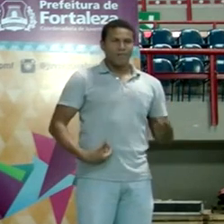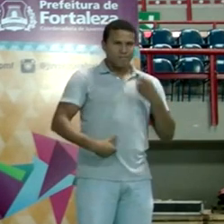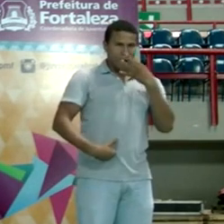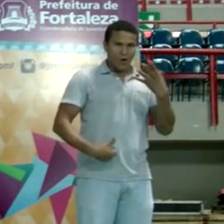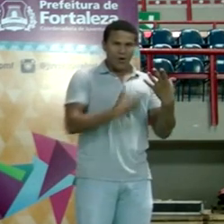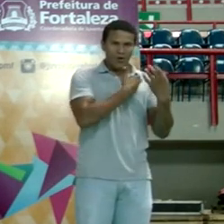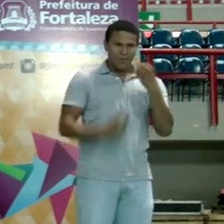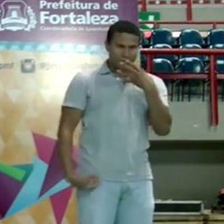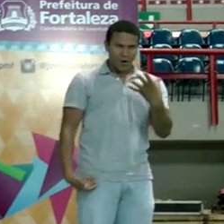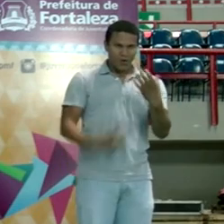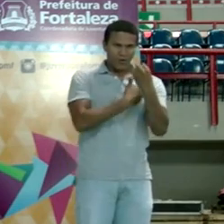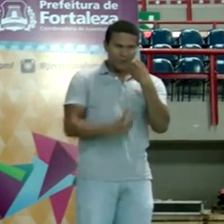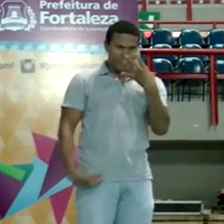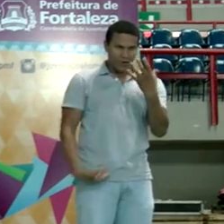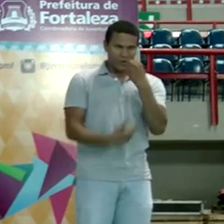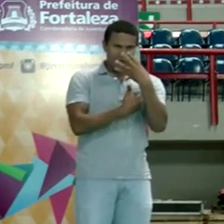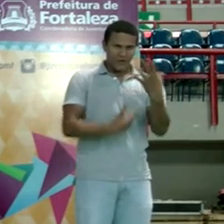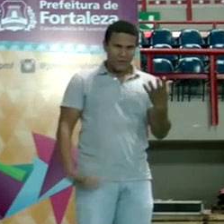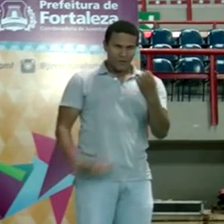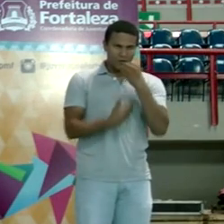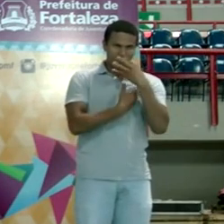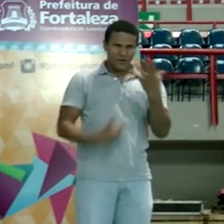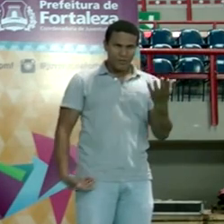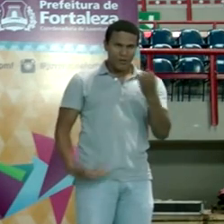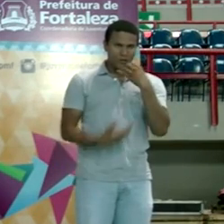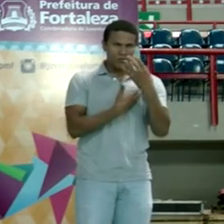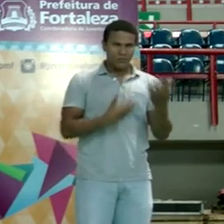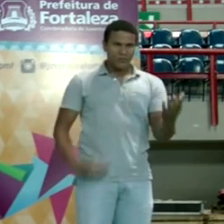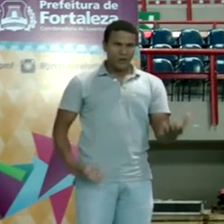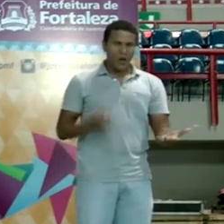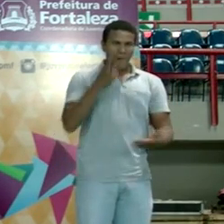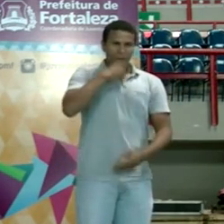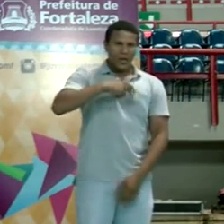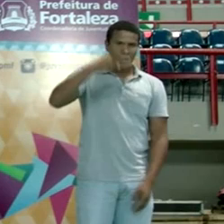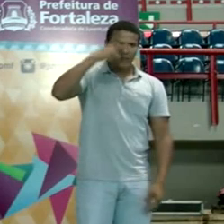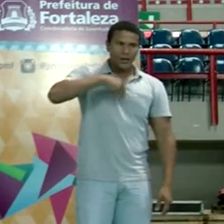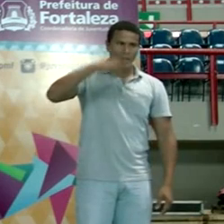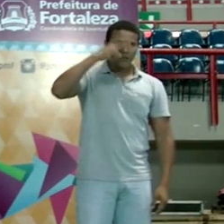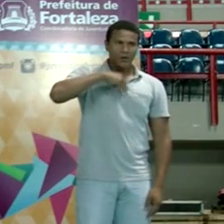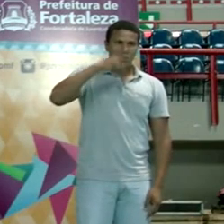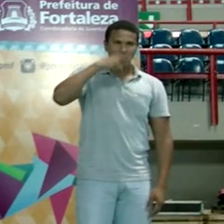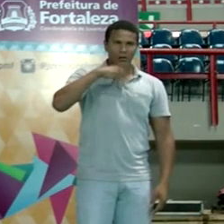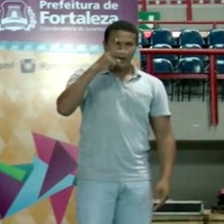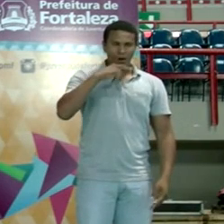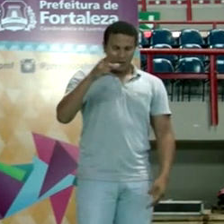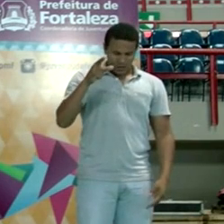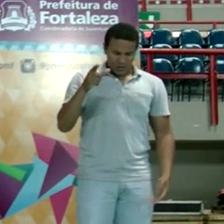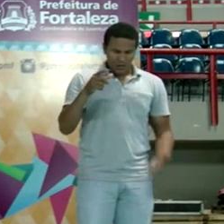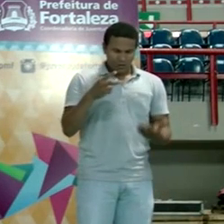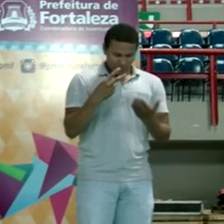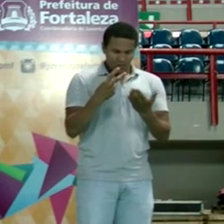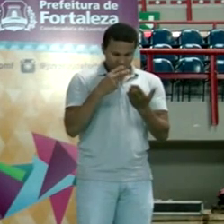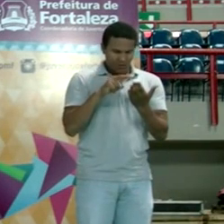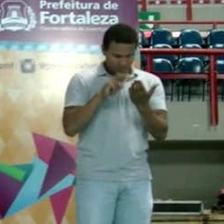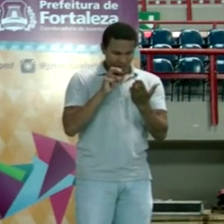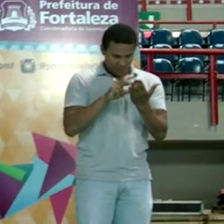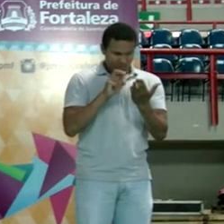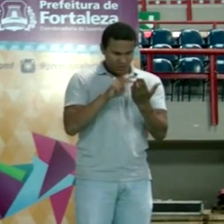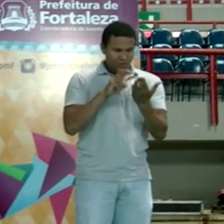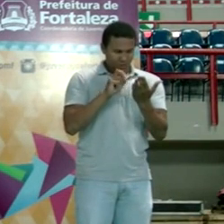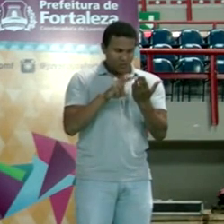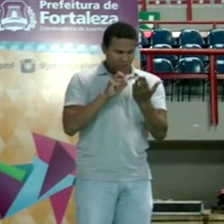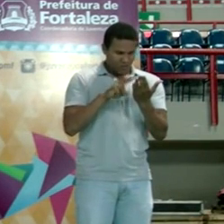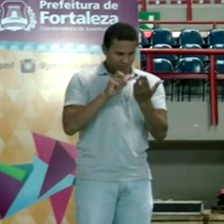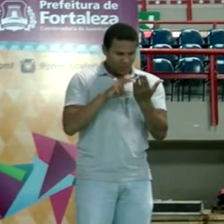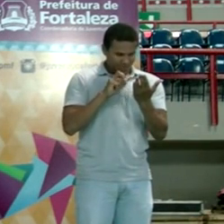governo é bom, o governo é bom. Se todo o tempo se diz que o governo é bom, você vai acreditar que o governo é bom. Igual hoje, não é